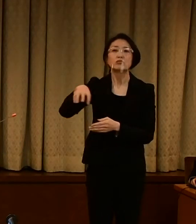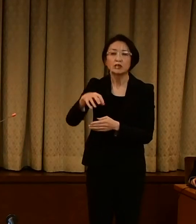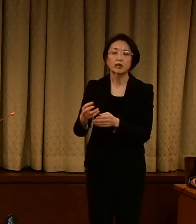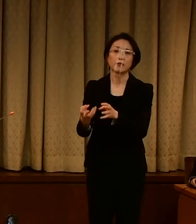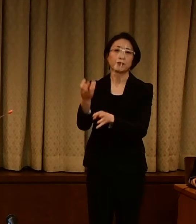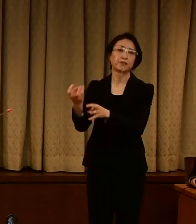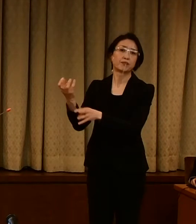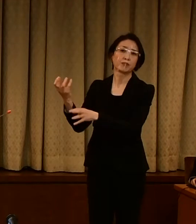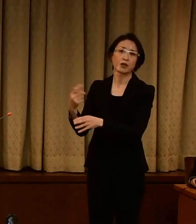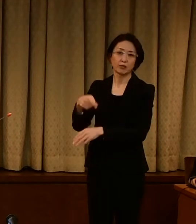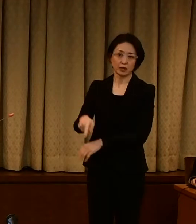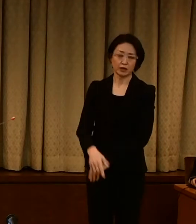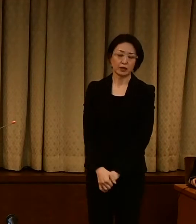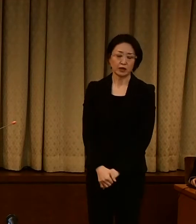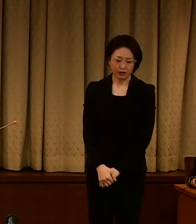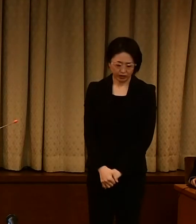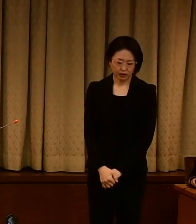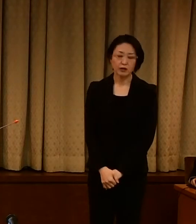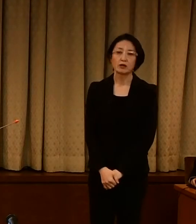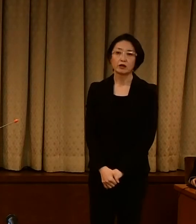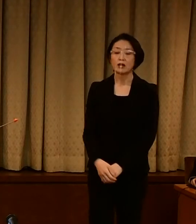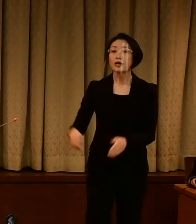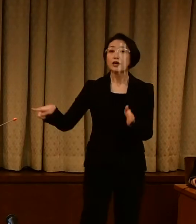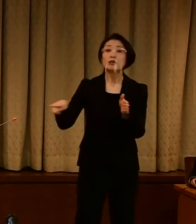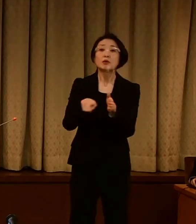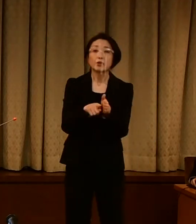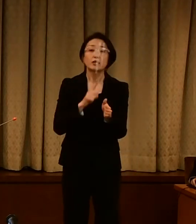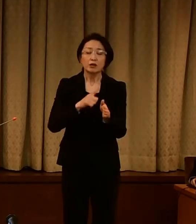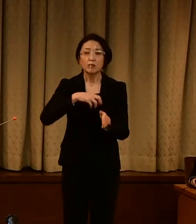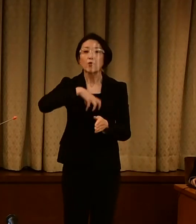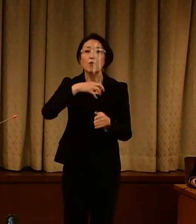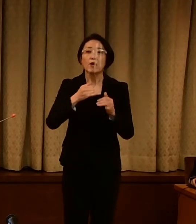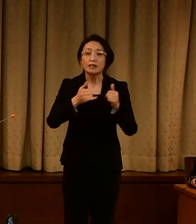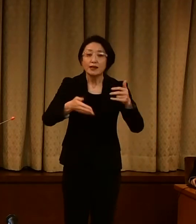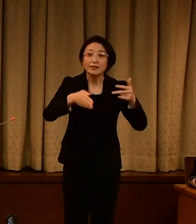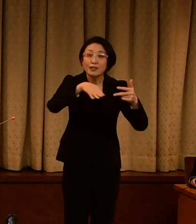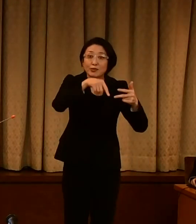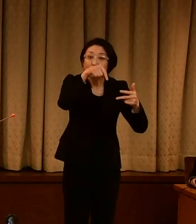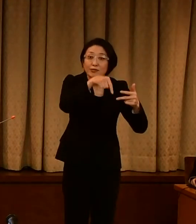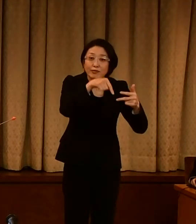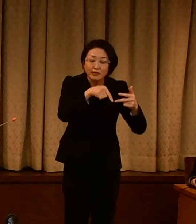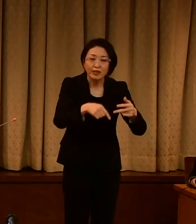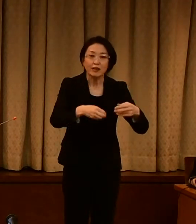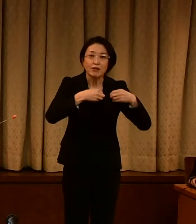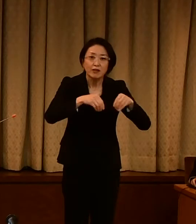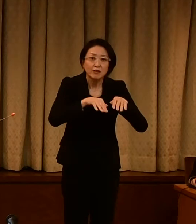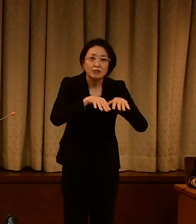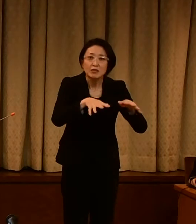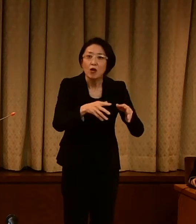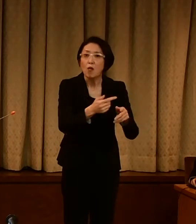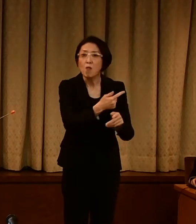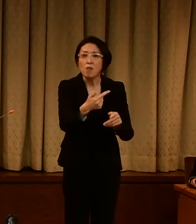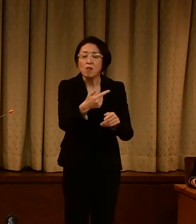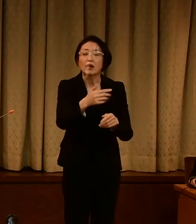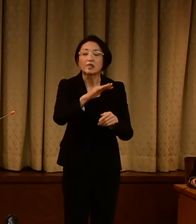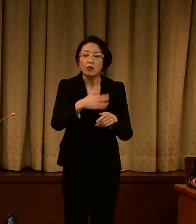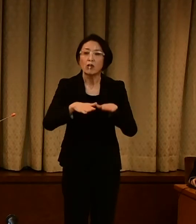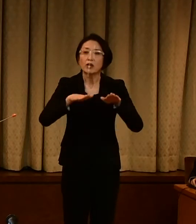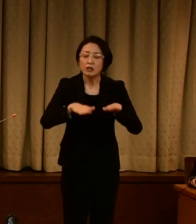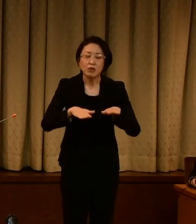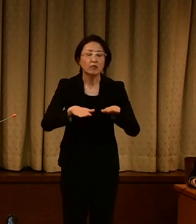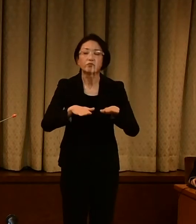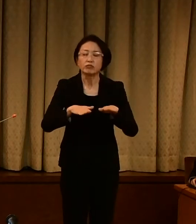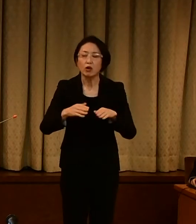ているということでございます。今までは高齢者施設とかで起こっていたわけですが、今は若い人たちが集まる場